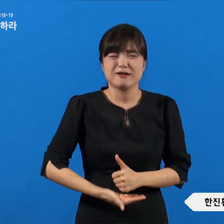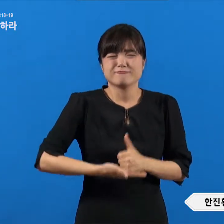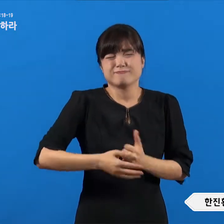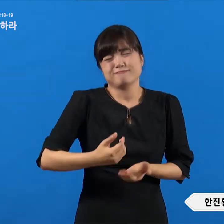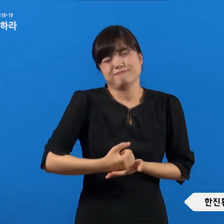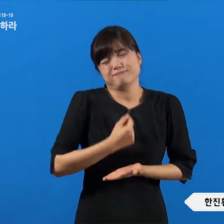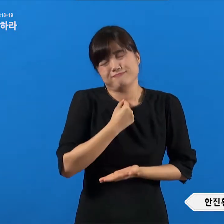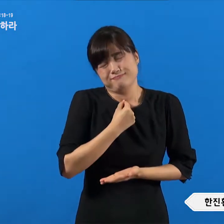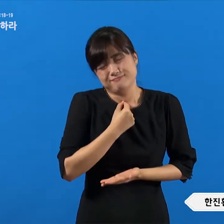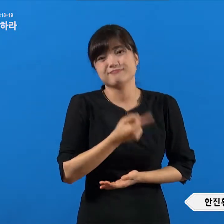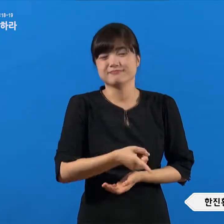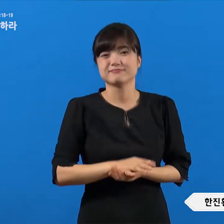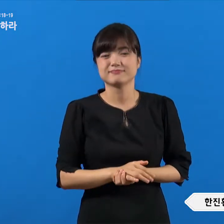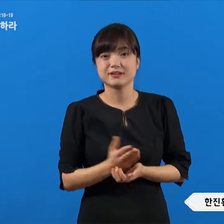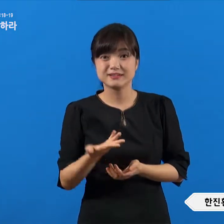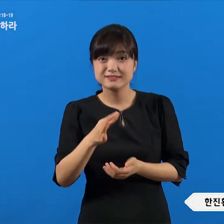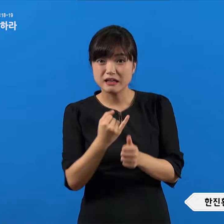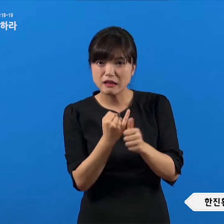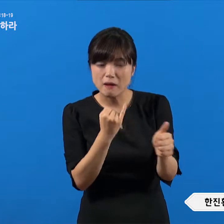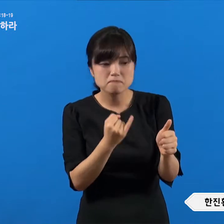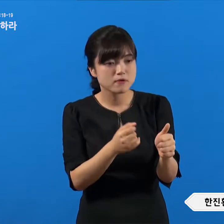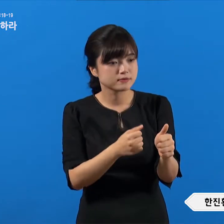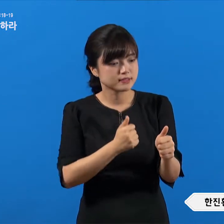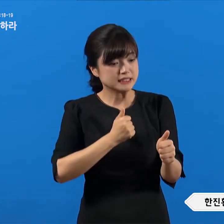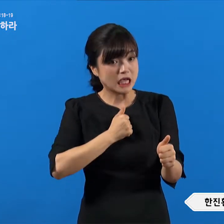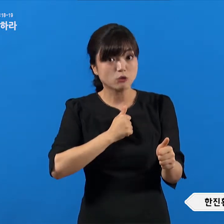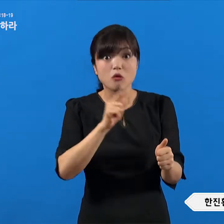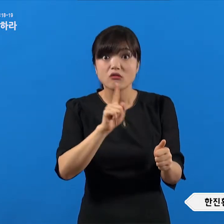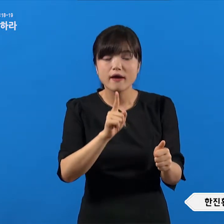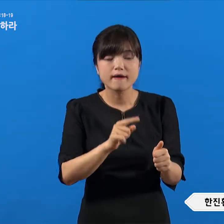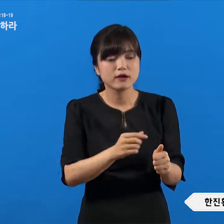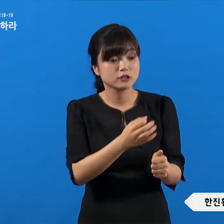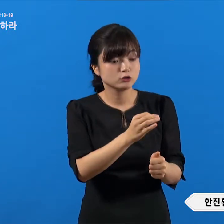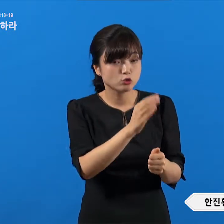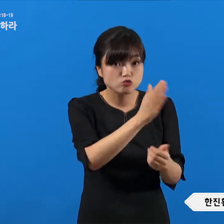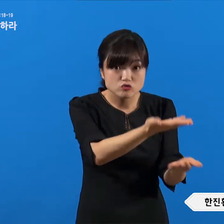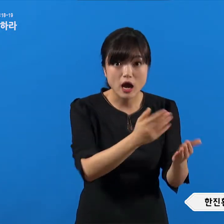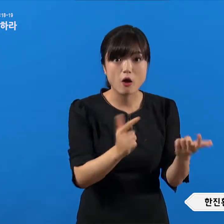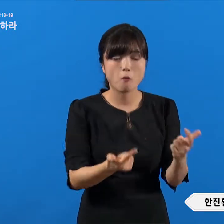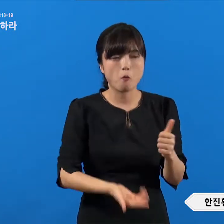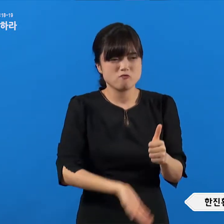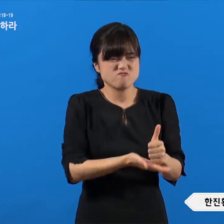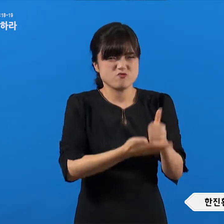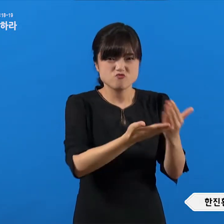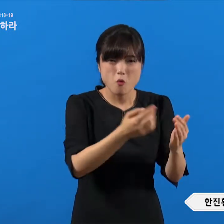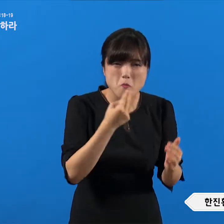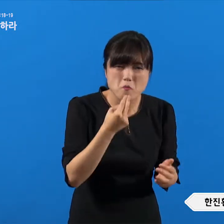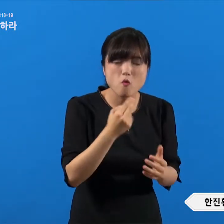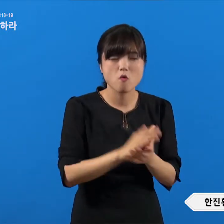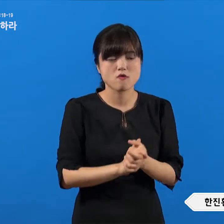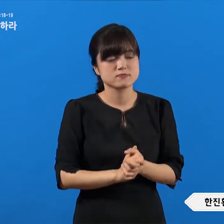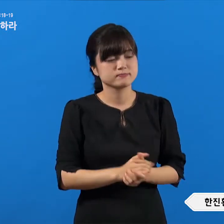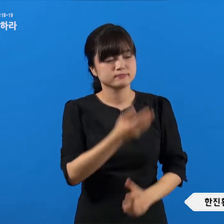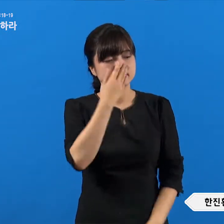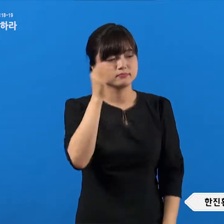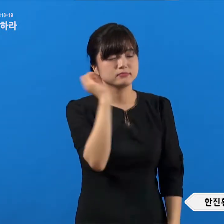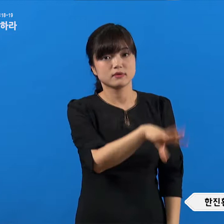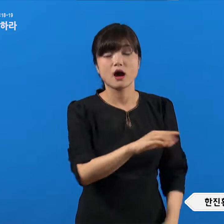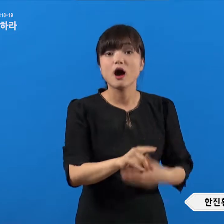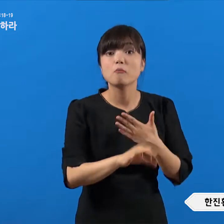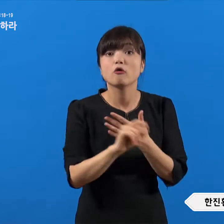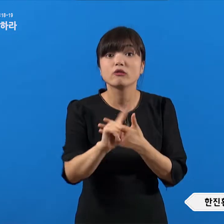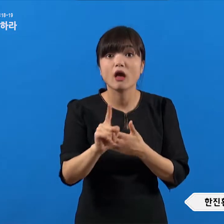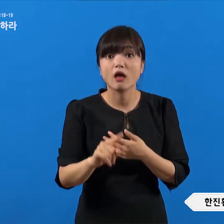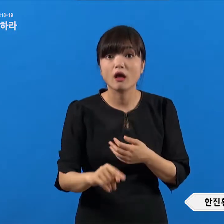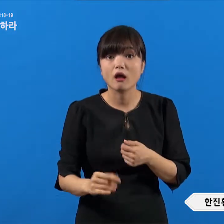인정받기를 원하는데 남편의 자존심을 인정하기는커녕 남편의 자존심을 짓밟아 보십시오. 그건 치명적이죠.